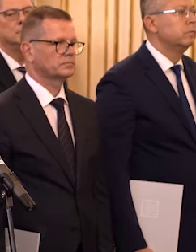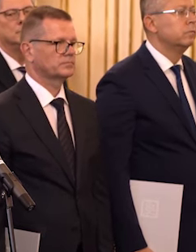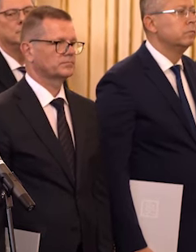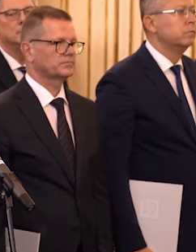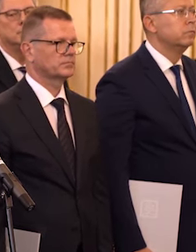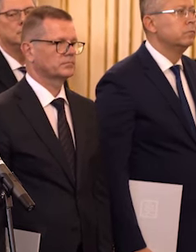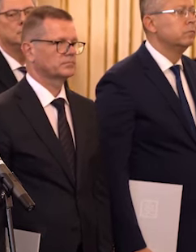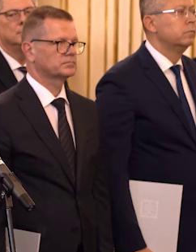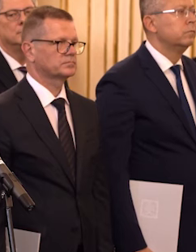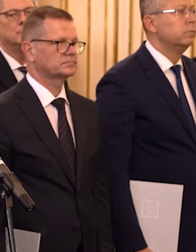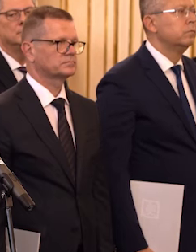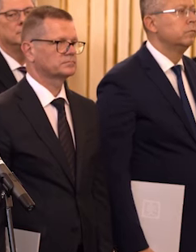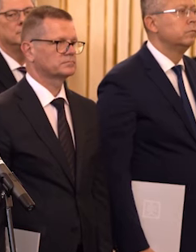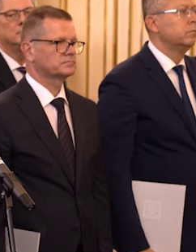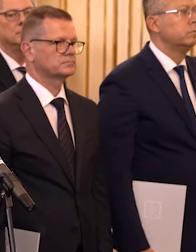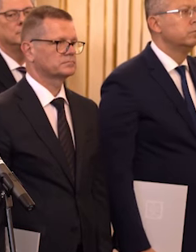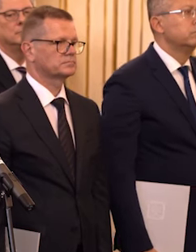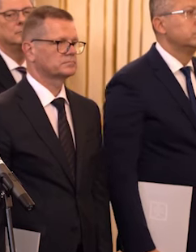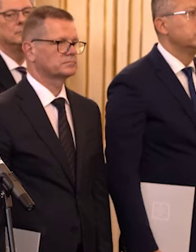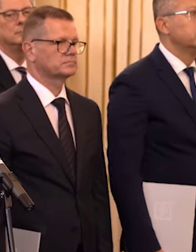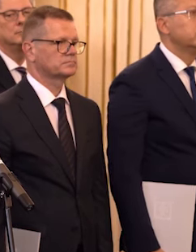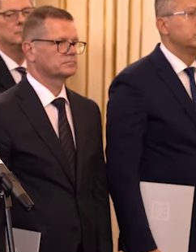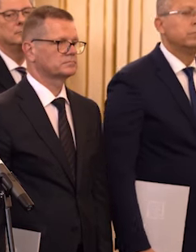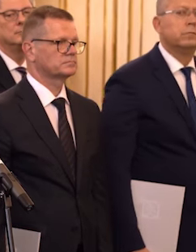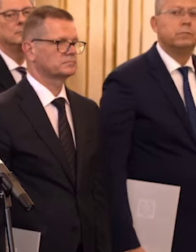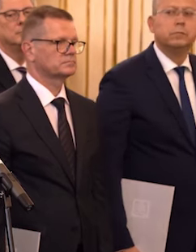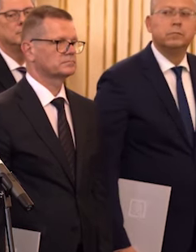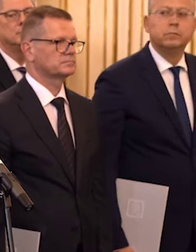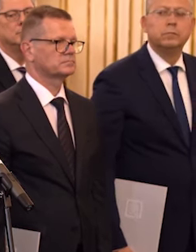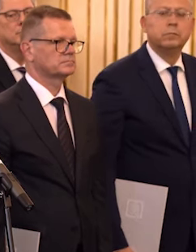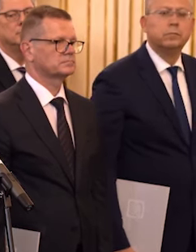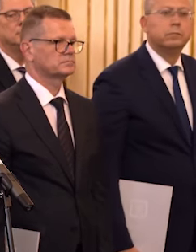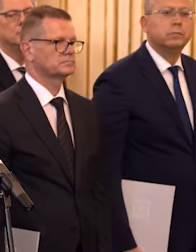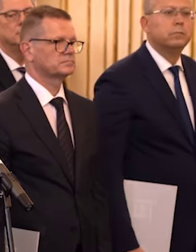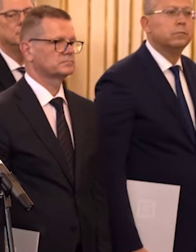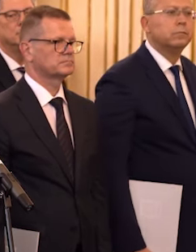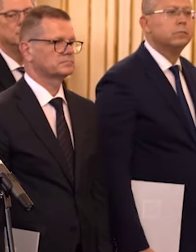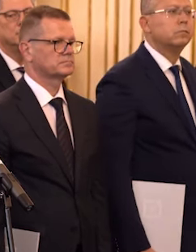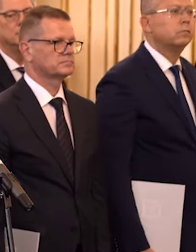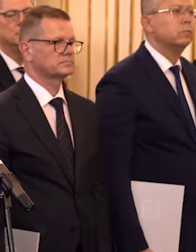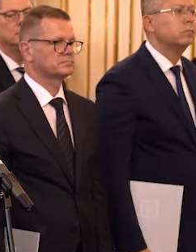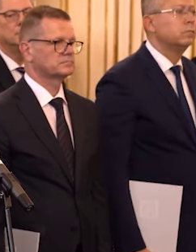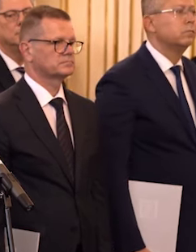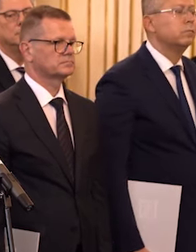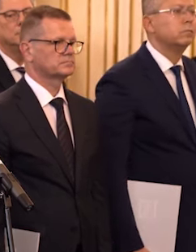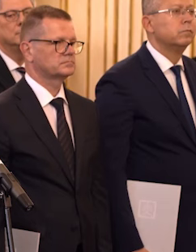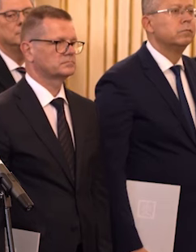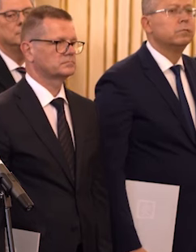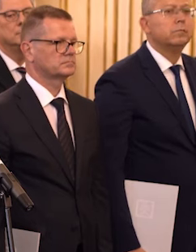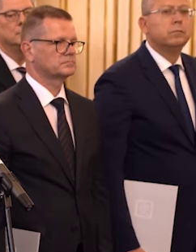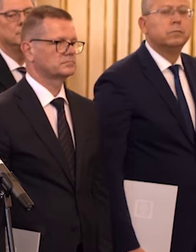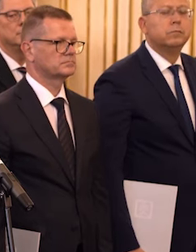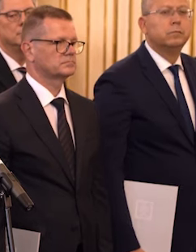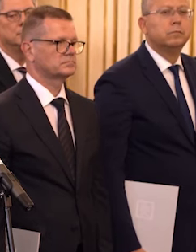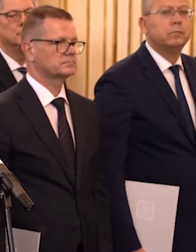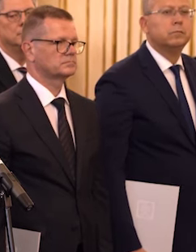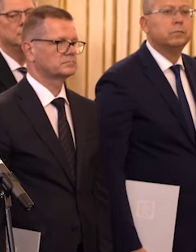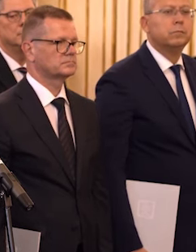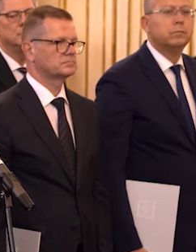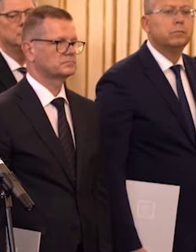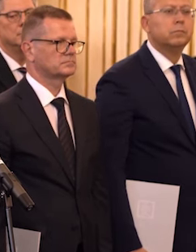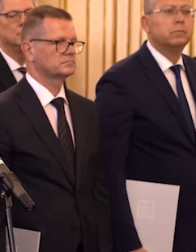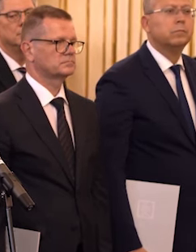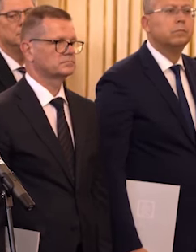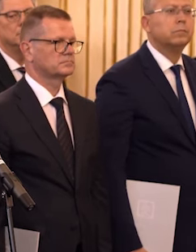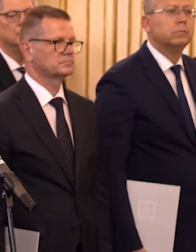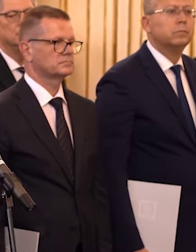finančnej krízi. Pamätám si na obdobie, kedy sme bojovali za vstup do Schengenu alebo kedy sme zavádzali spoločnú európsku